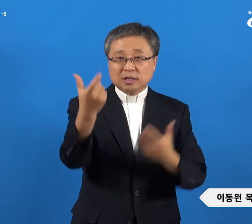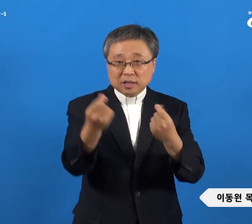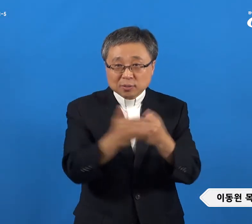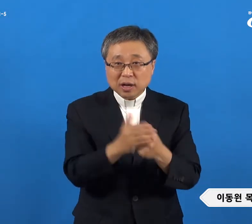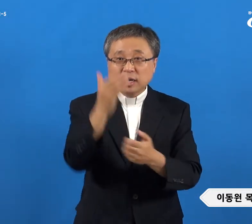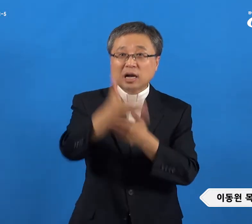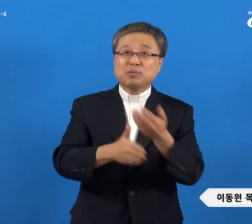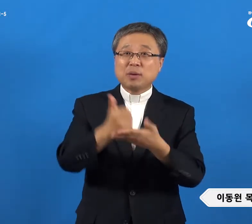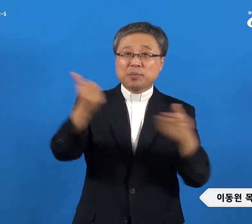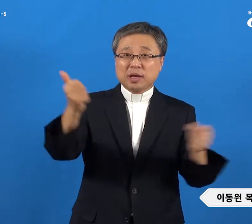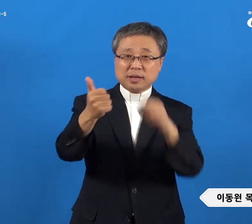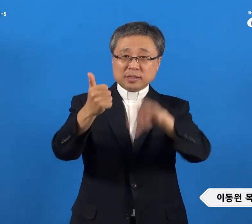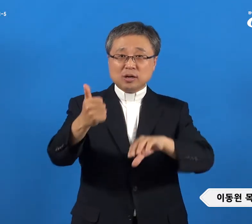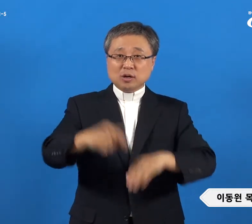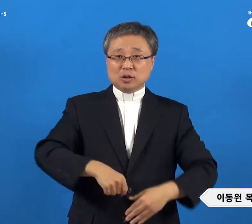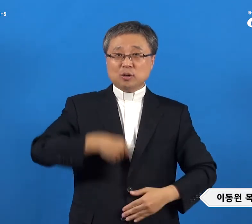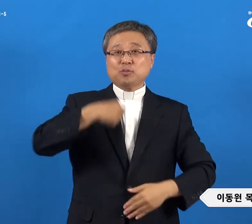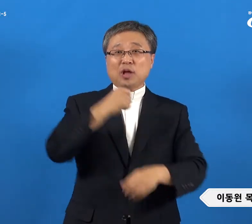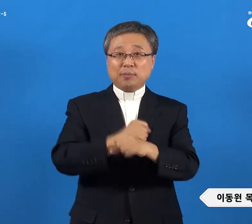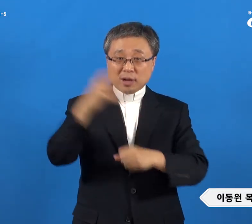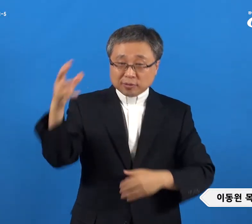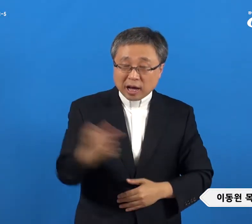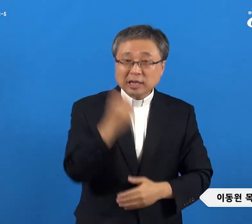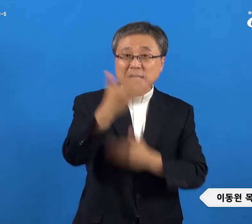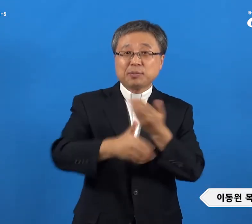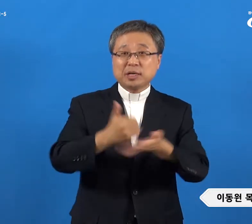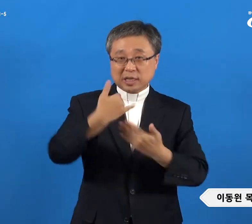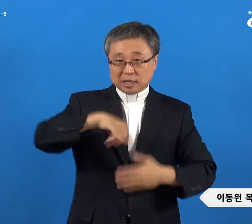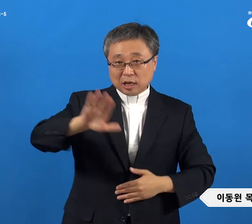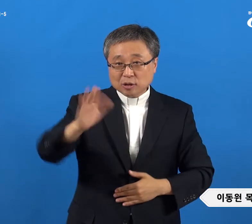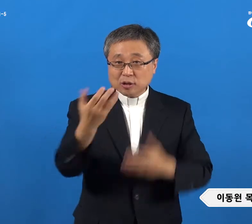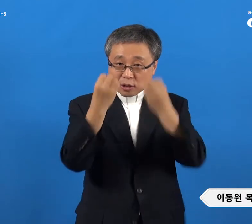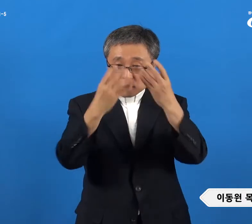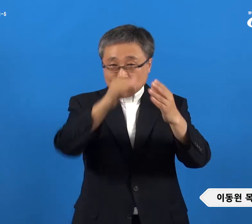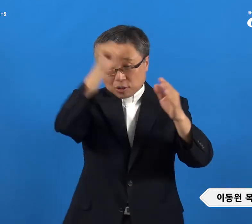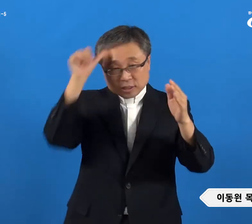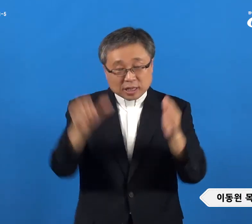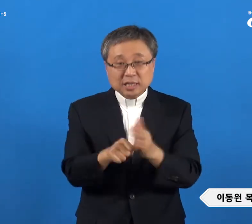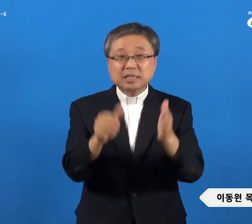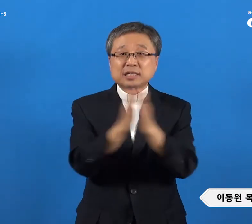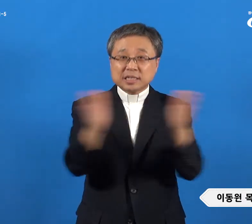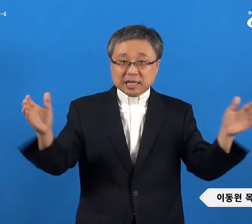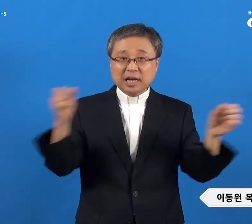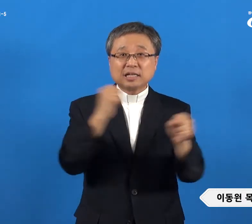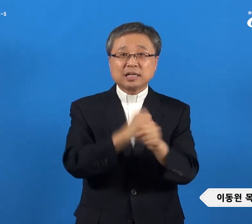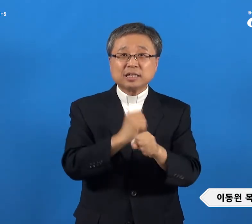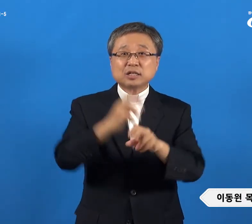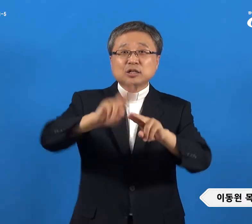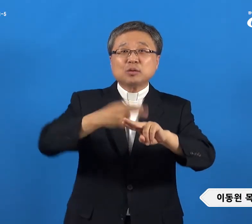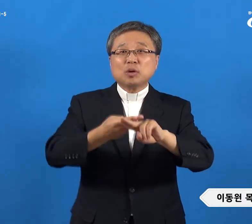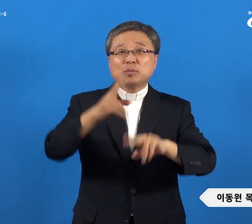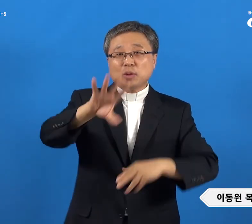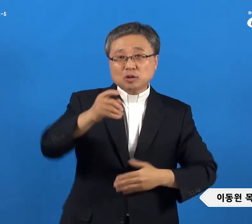의롭다함을 얻는 것, 하나님의 자녀가 되어 새로운 인생을 시작하는 것, 그 선물을 먼저 주고 싶어 하십니다.